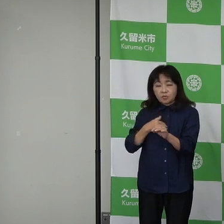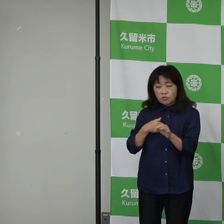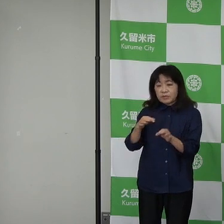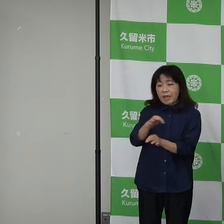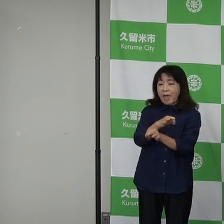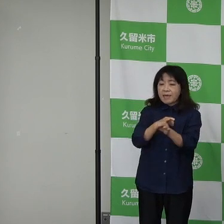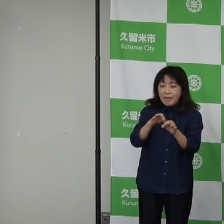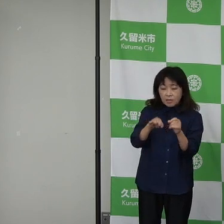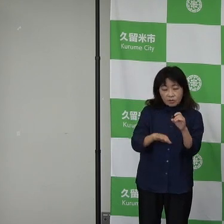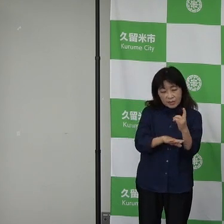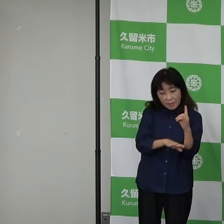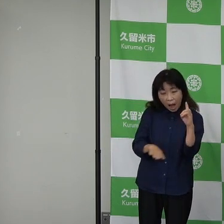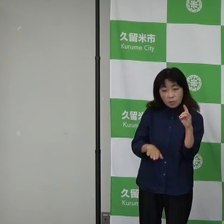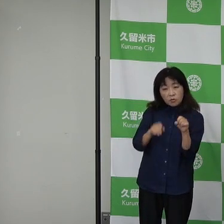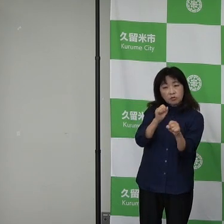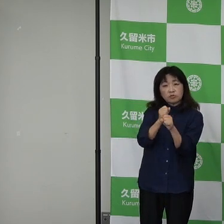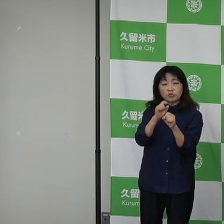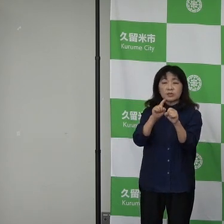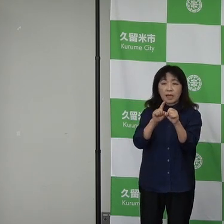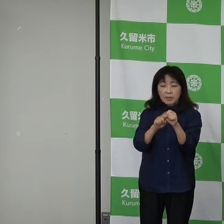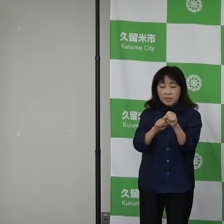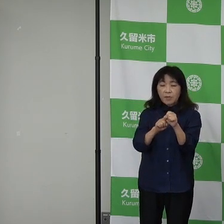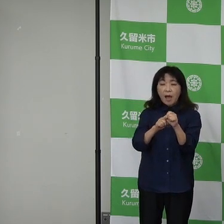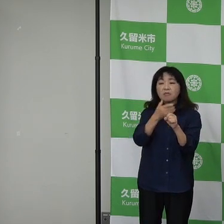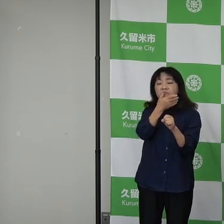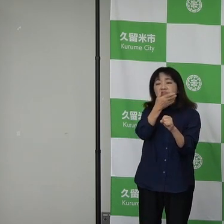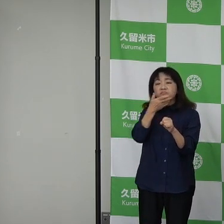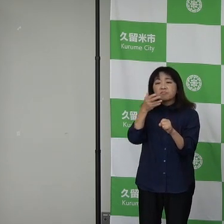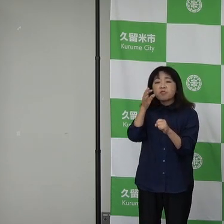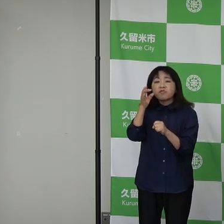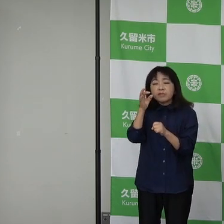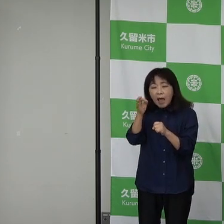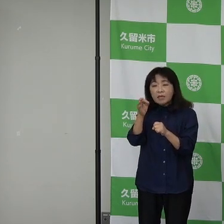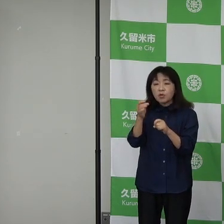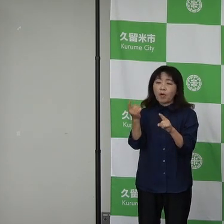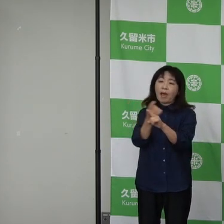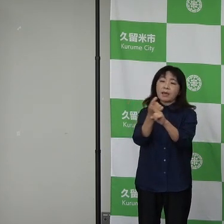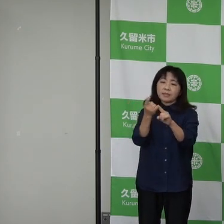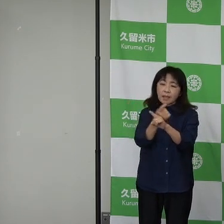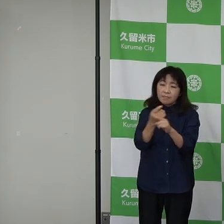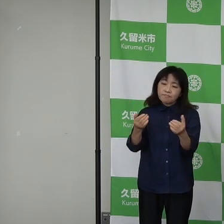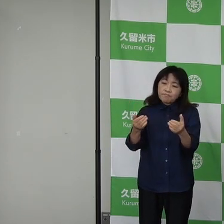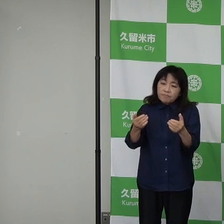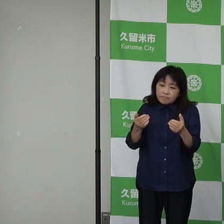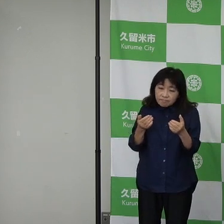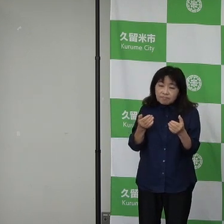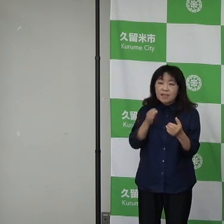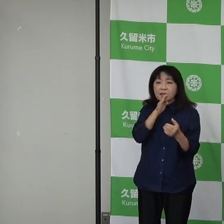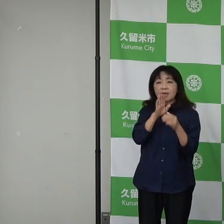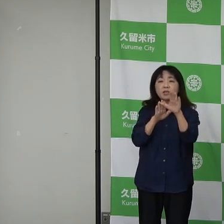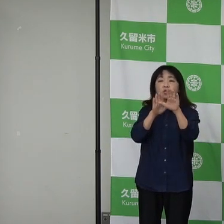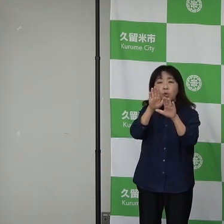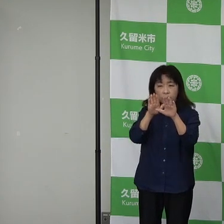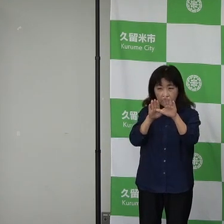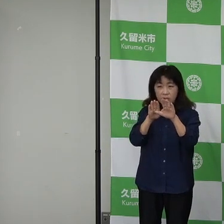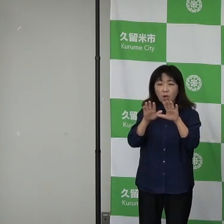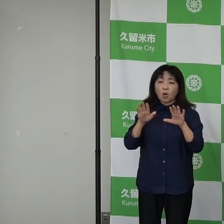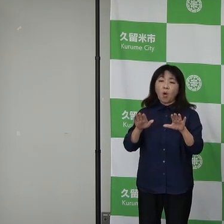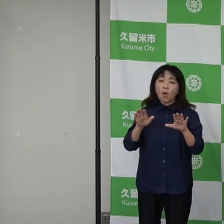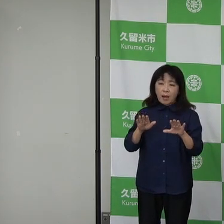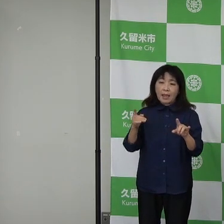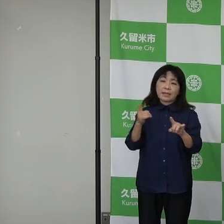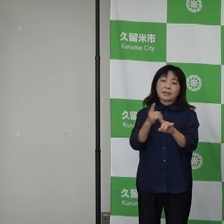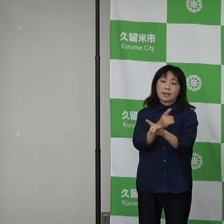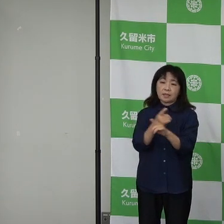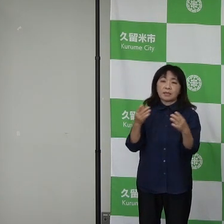盤の築くためには、下水道使用量の改定が避けられない現状であり、今回改定